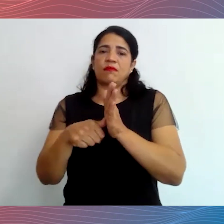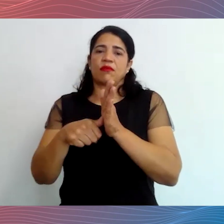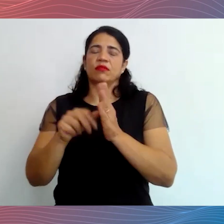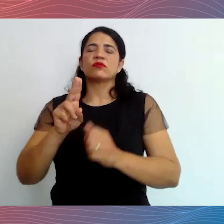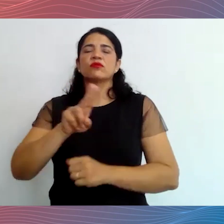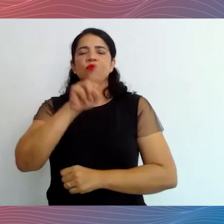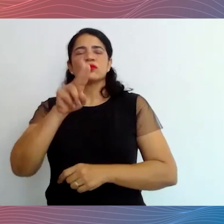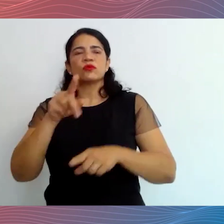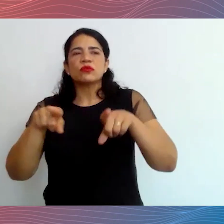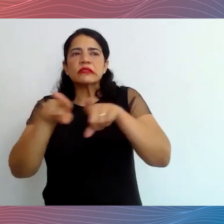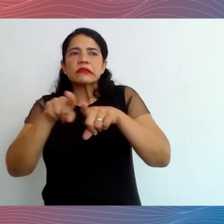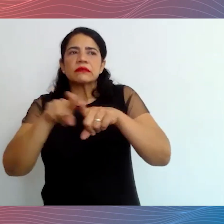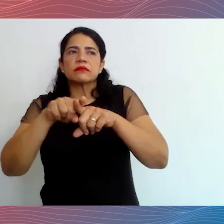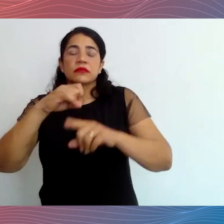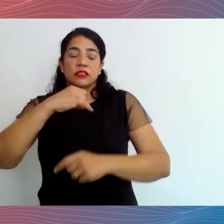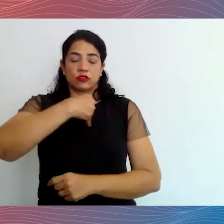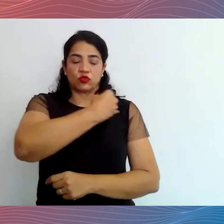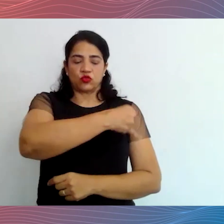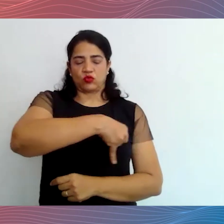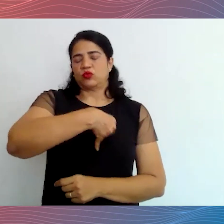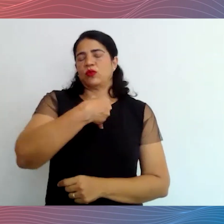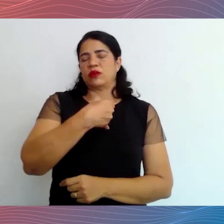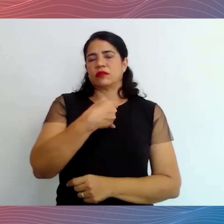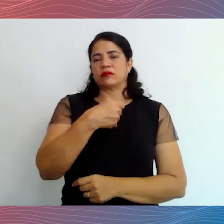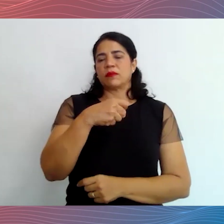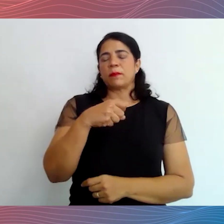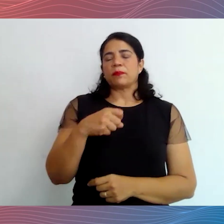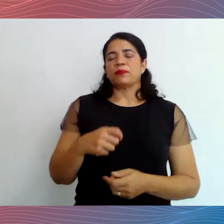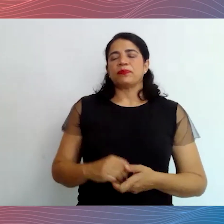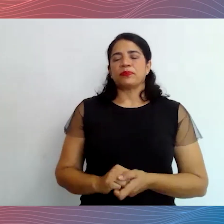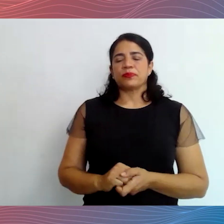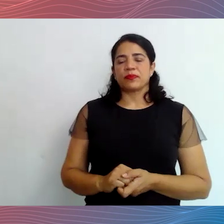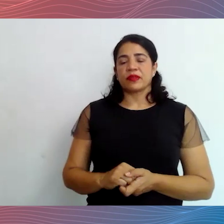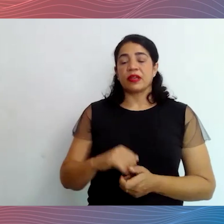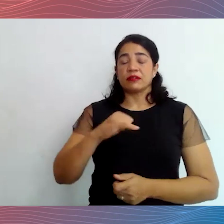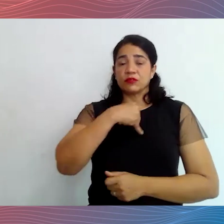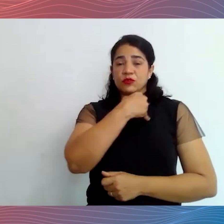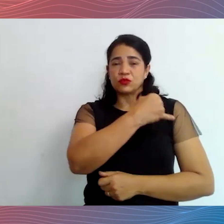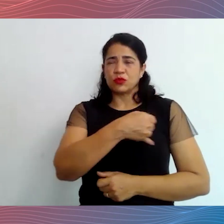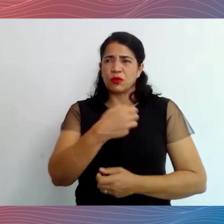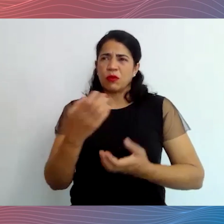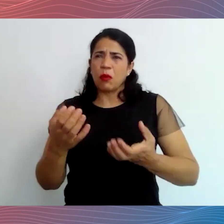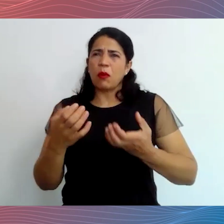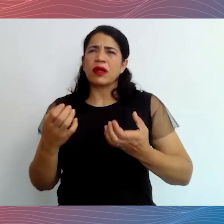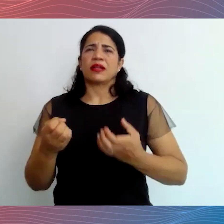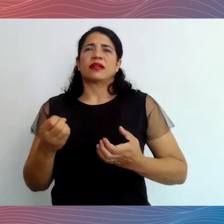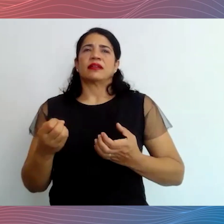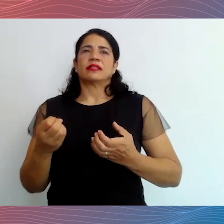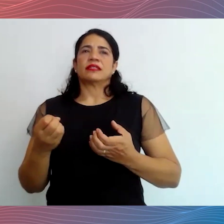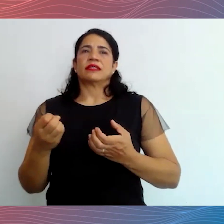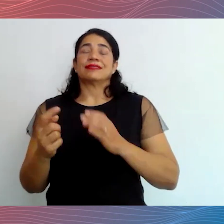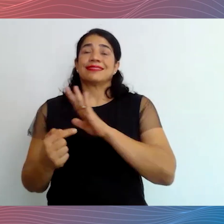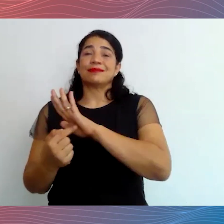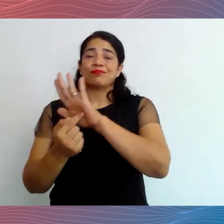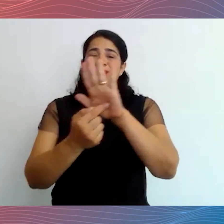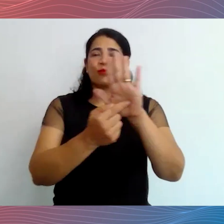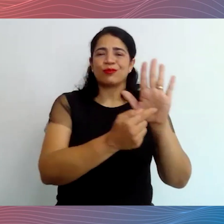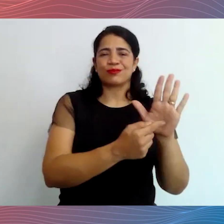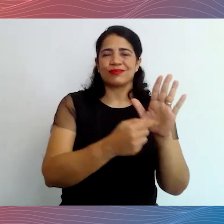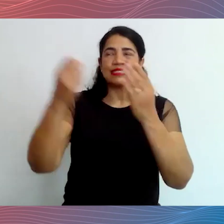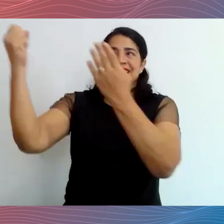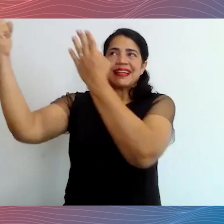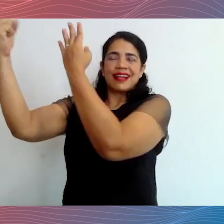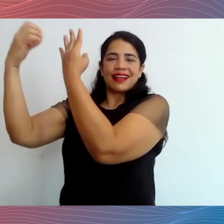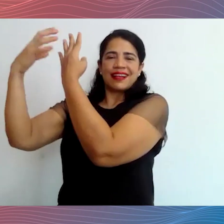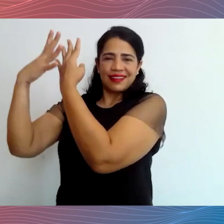Apocalipse, trazer a revelação para todos os santos, mas ele notificava só um, notificava o João. João